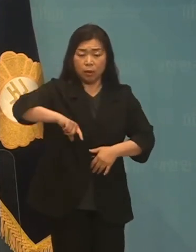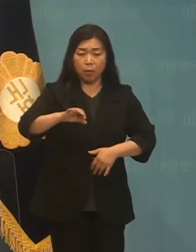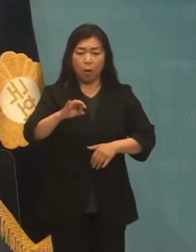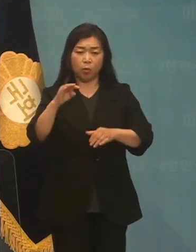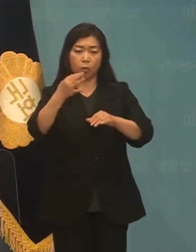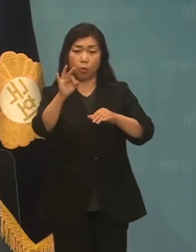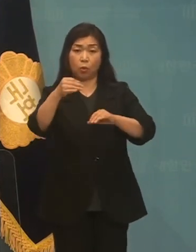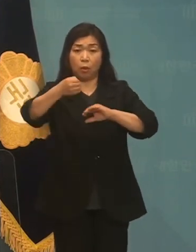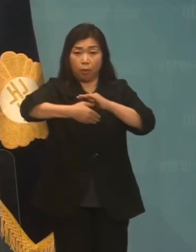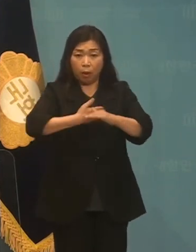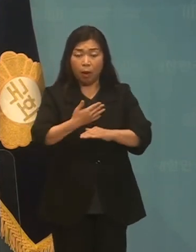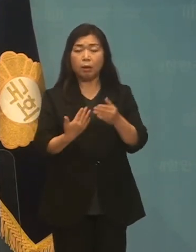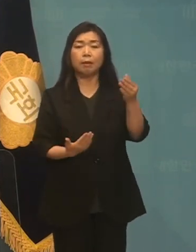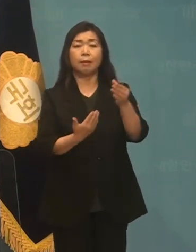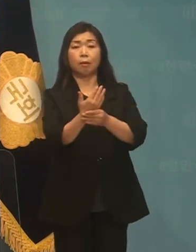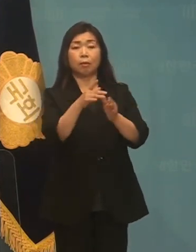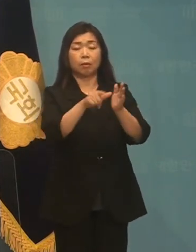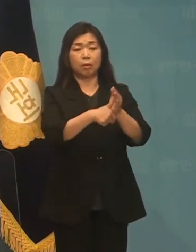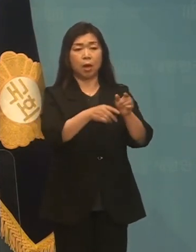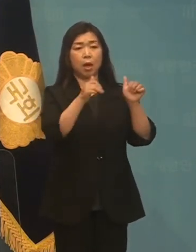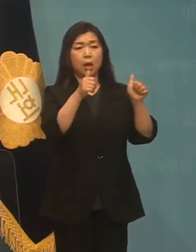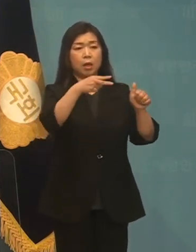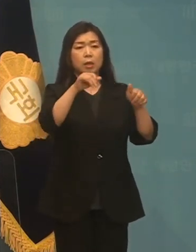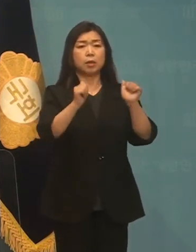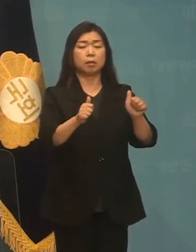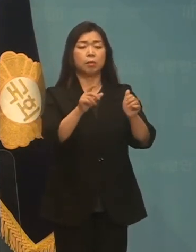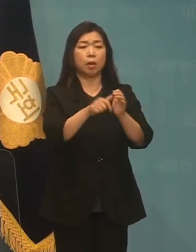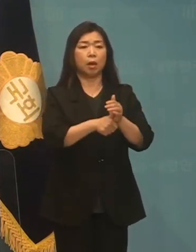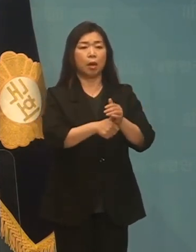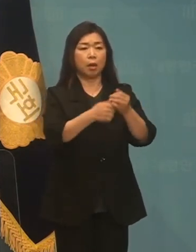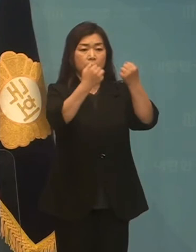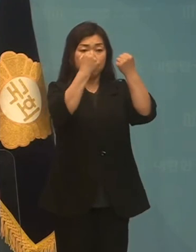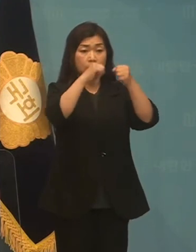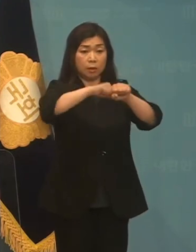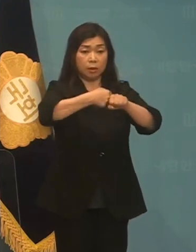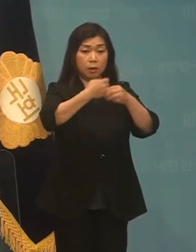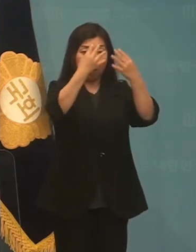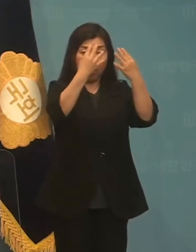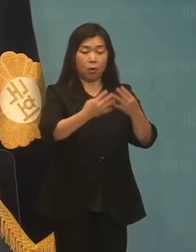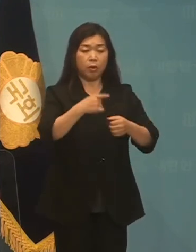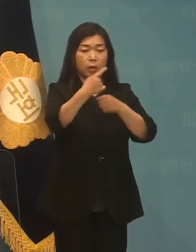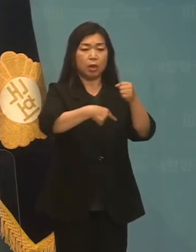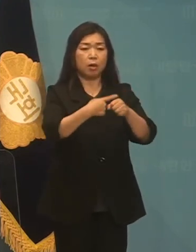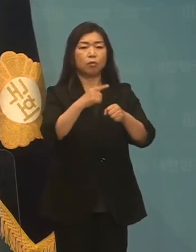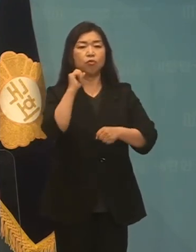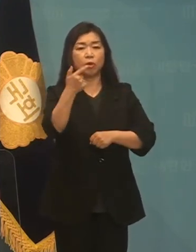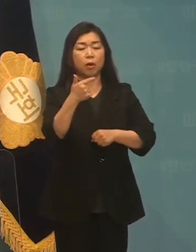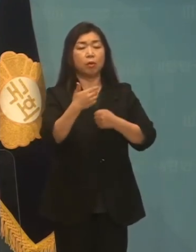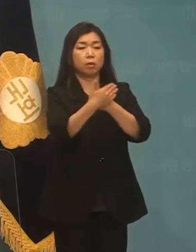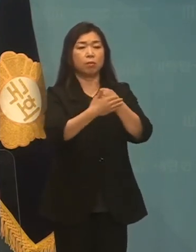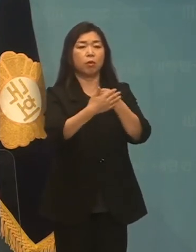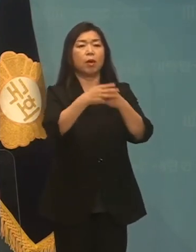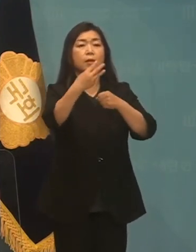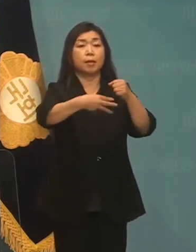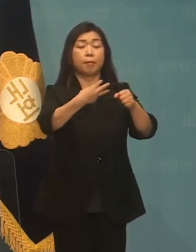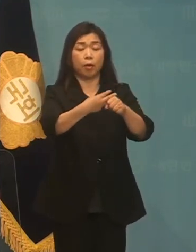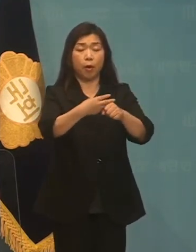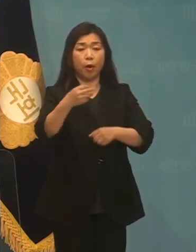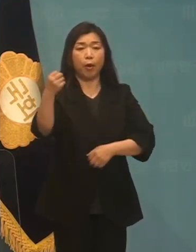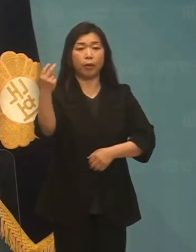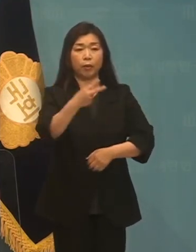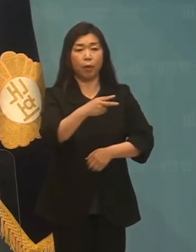사건은 1심에서 징역 1년 6개월에 집행유예 3년